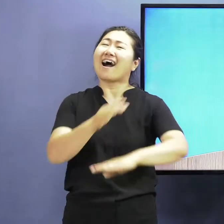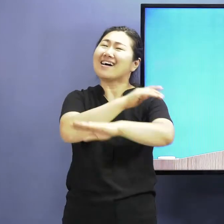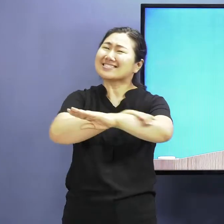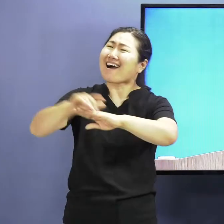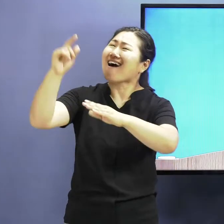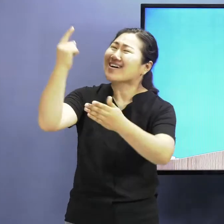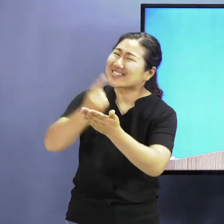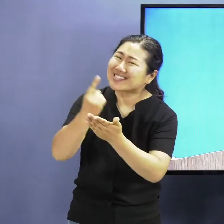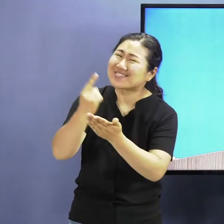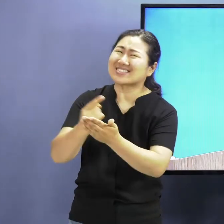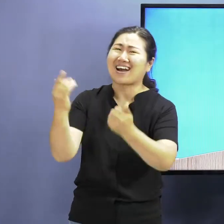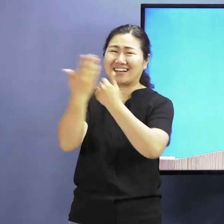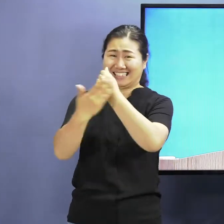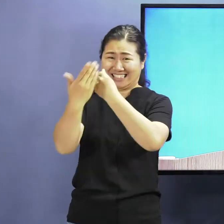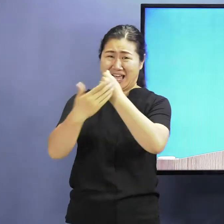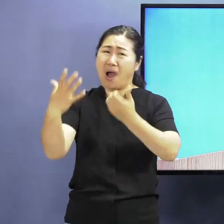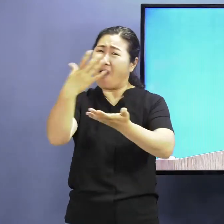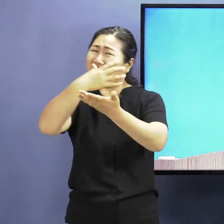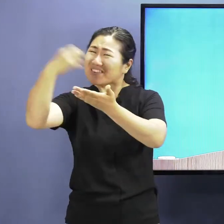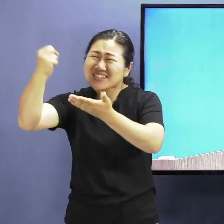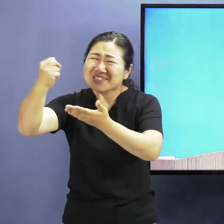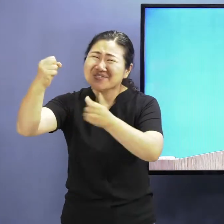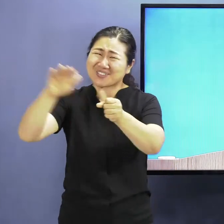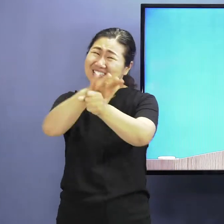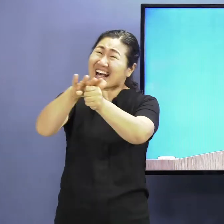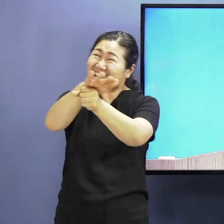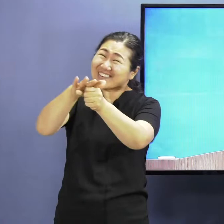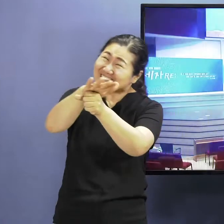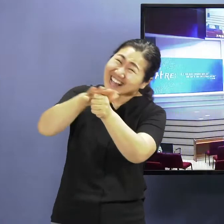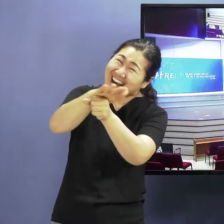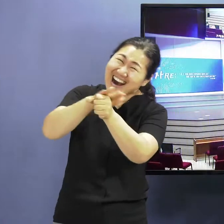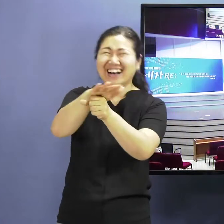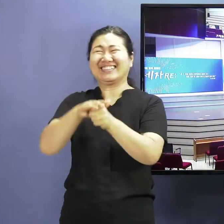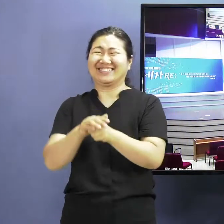받으십시오. 사랑합니다. 생각나는 대로 막 얘기하세요.